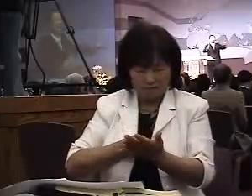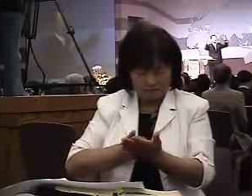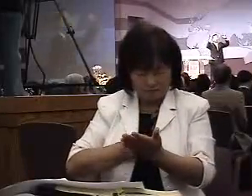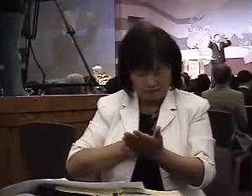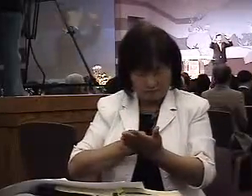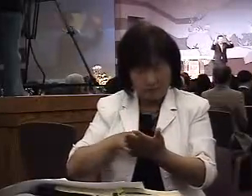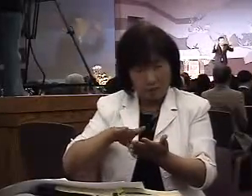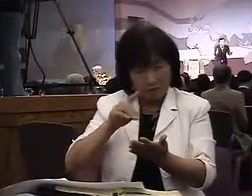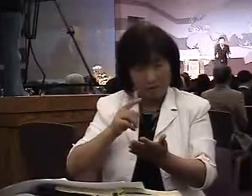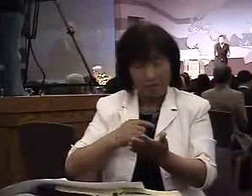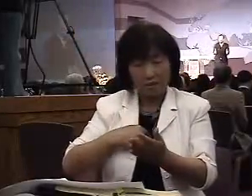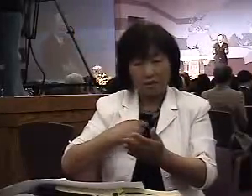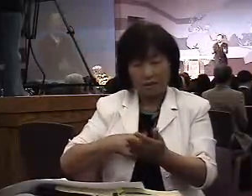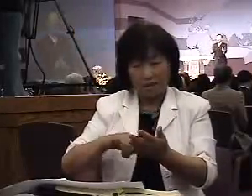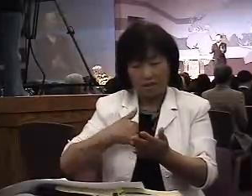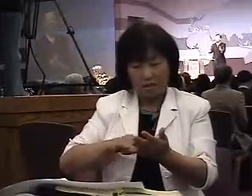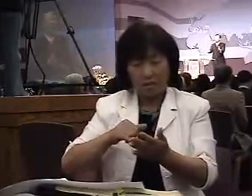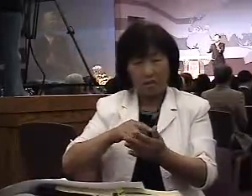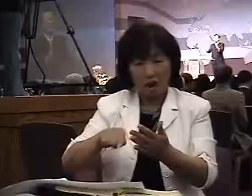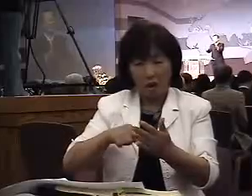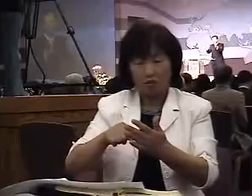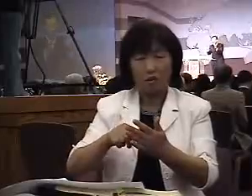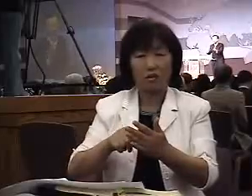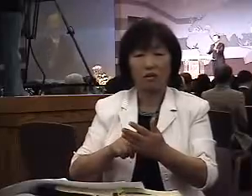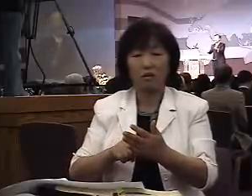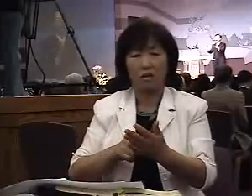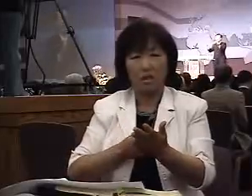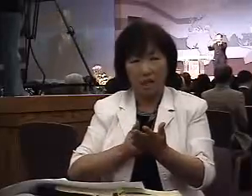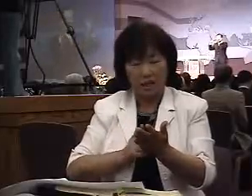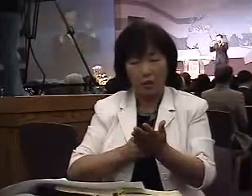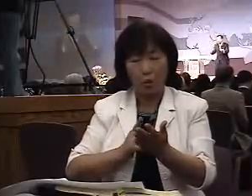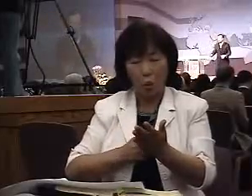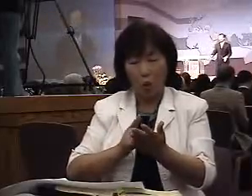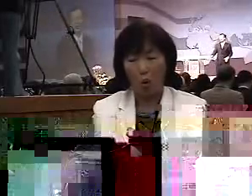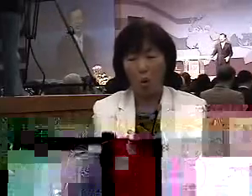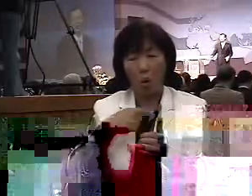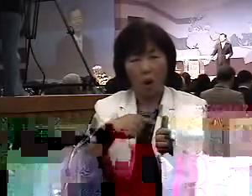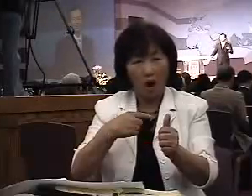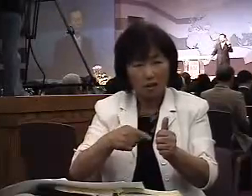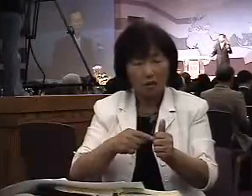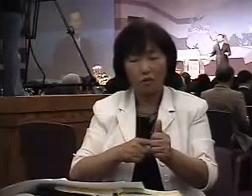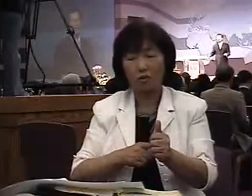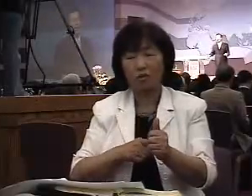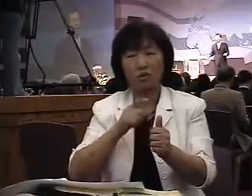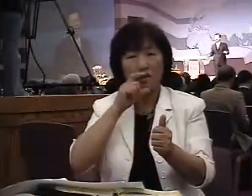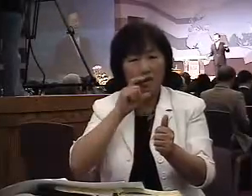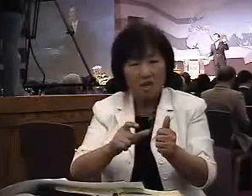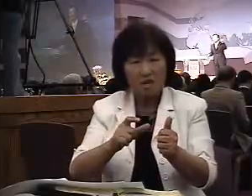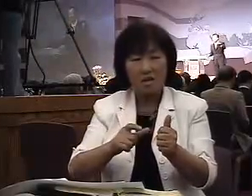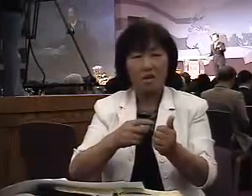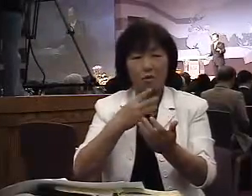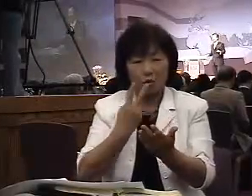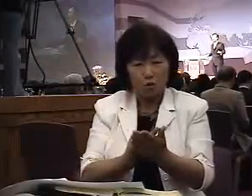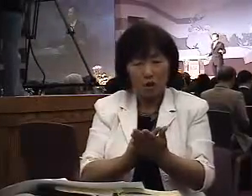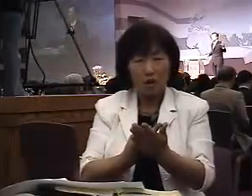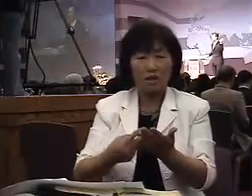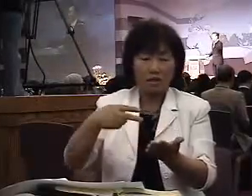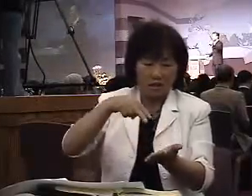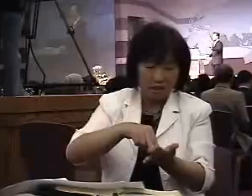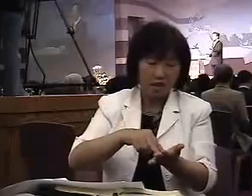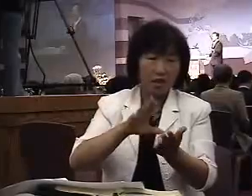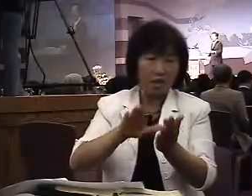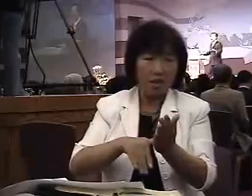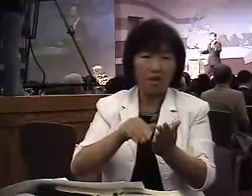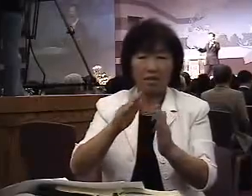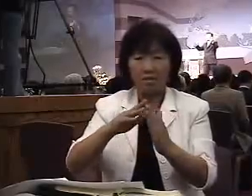그 다음에 너희들 자녀들 가운데 새기고 가르쳐라. 누울 때나 일어설 때나